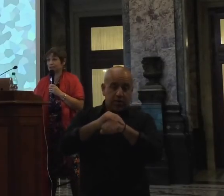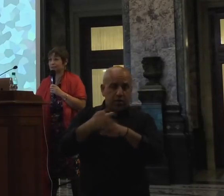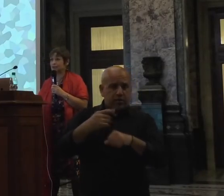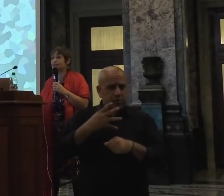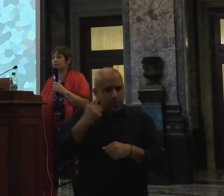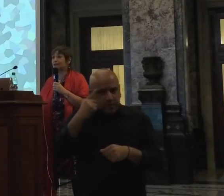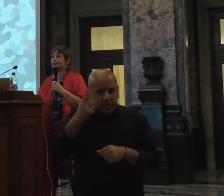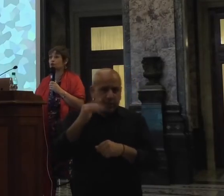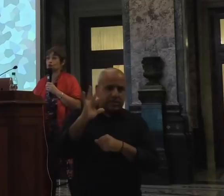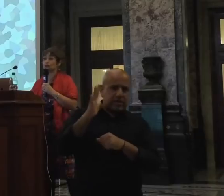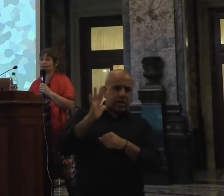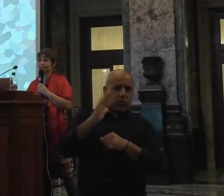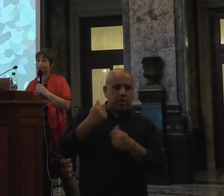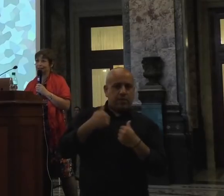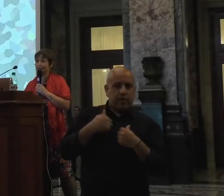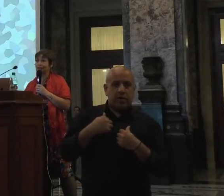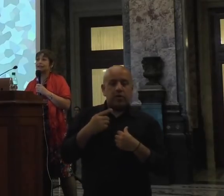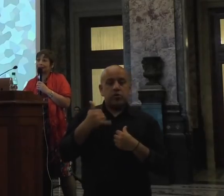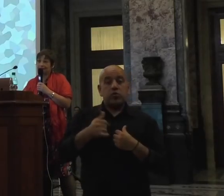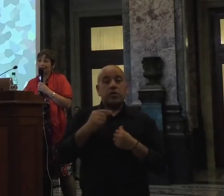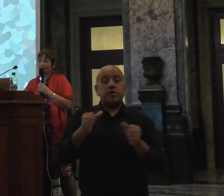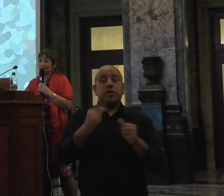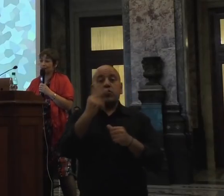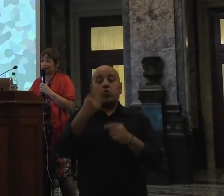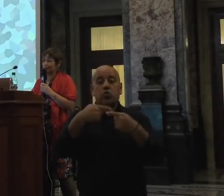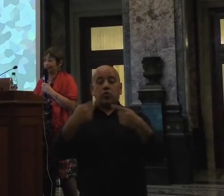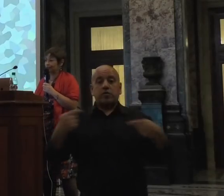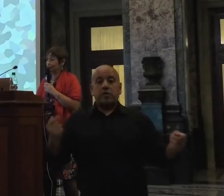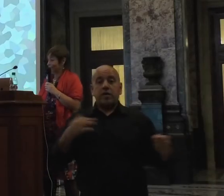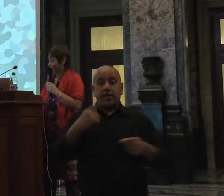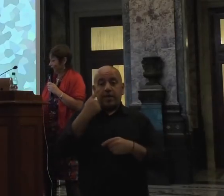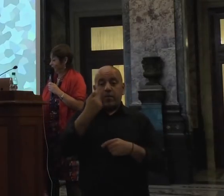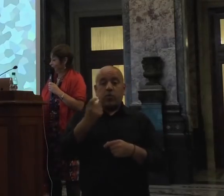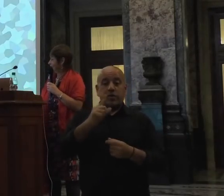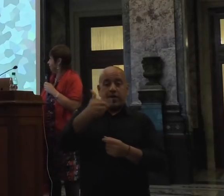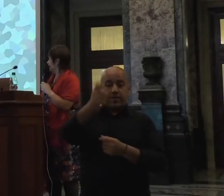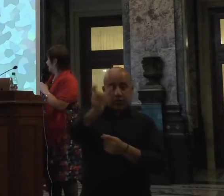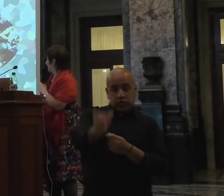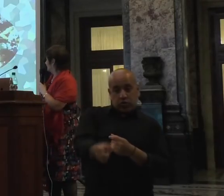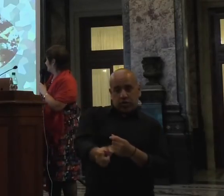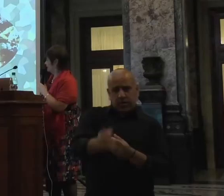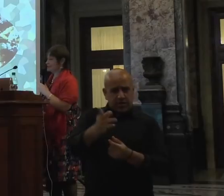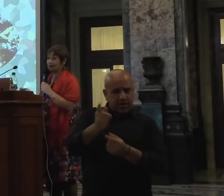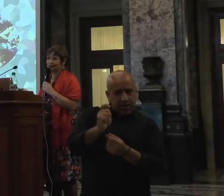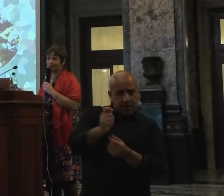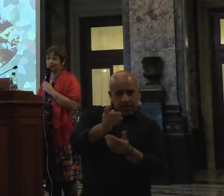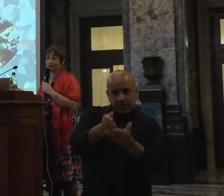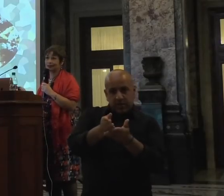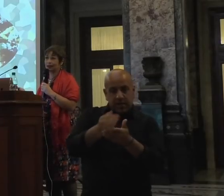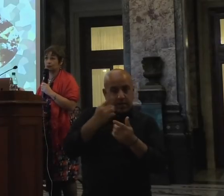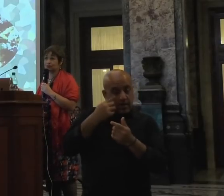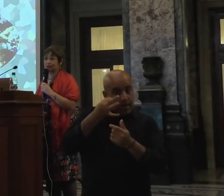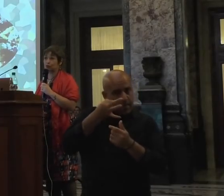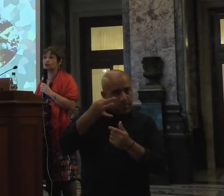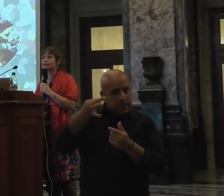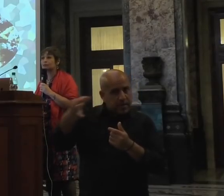saludando a mí. Entonces, ahora tengo dos cosas que hacer. Identificar a la persona de en medio y tengo que atender selectivamente